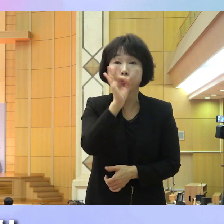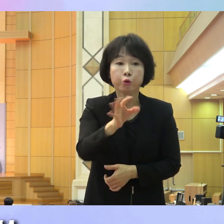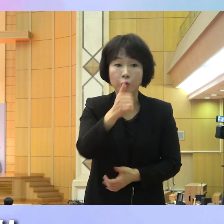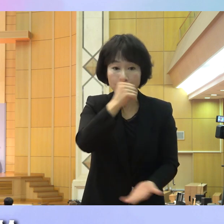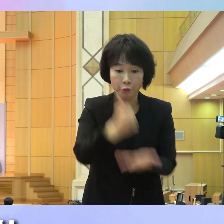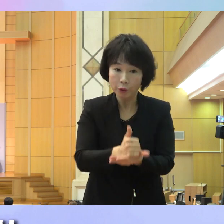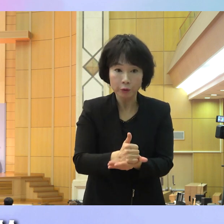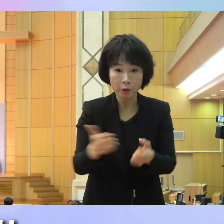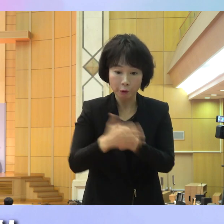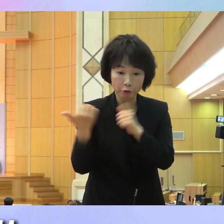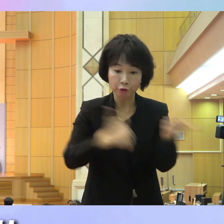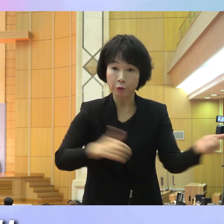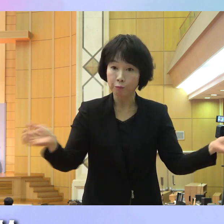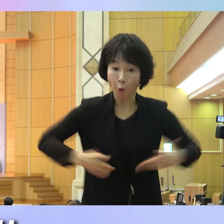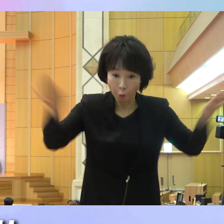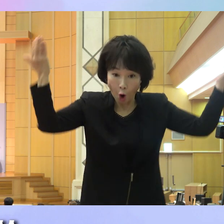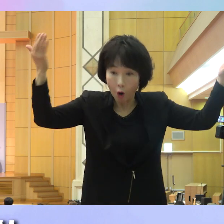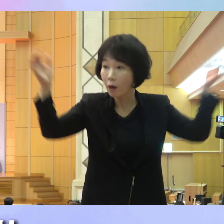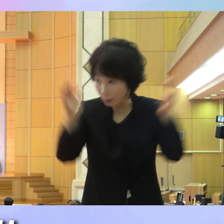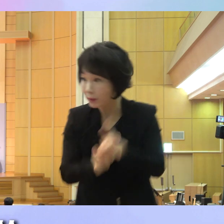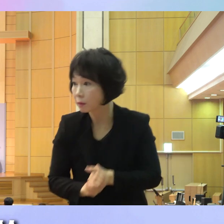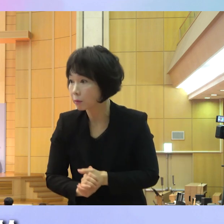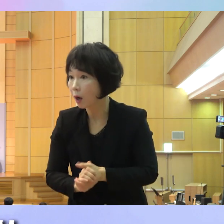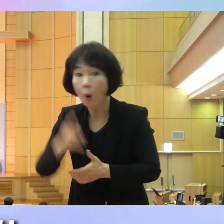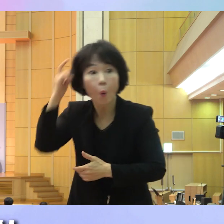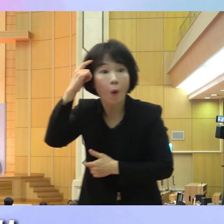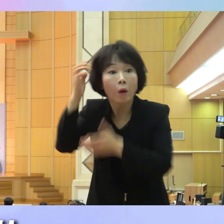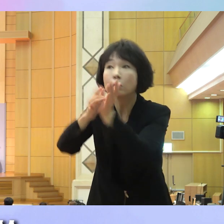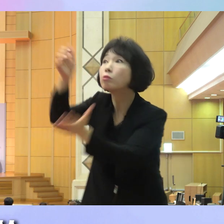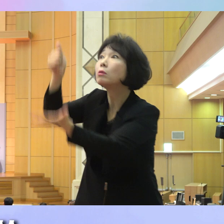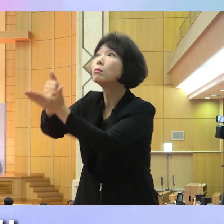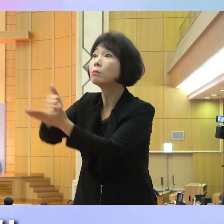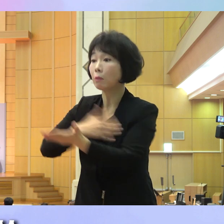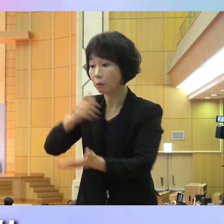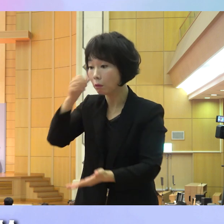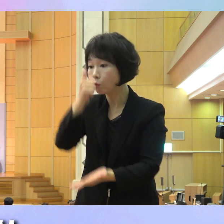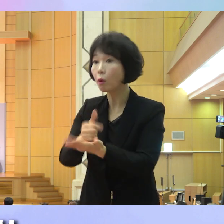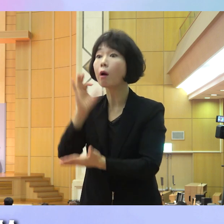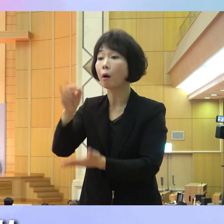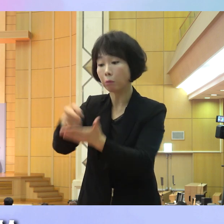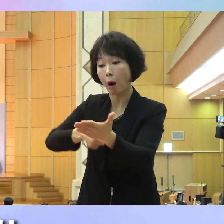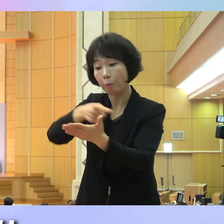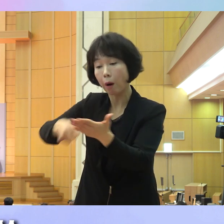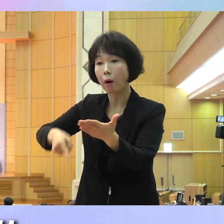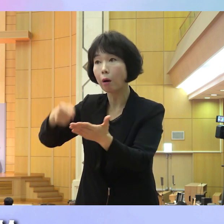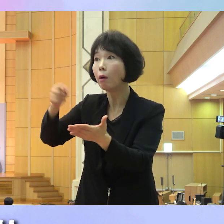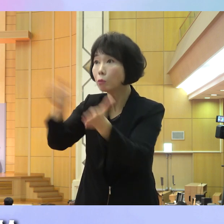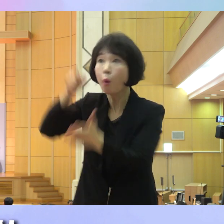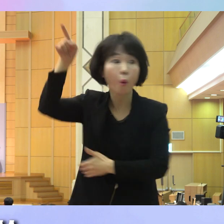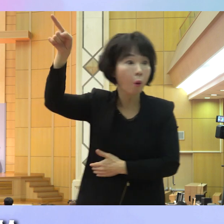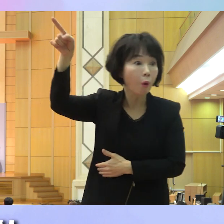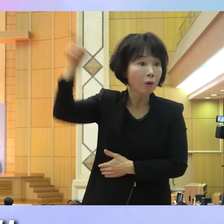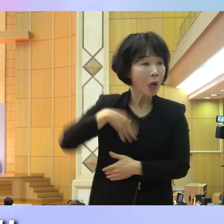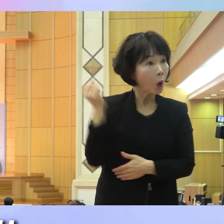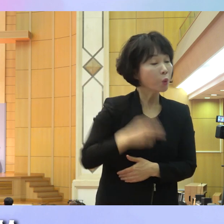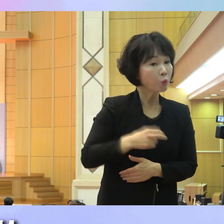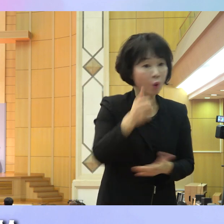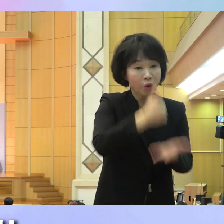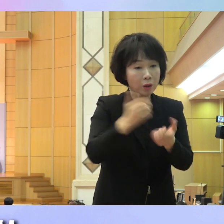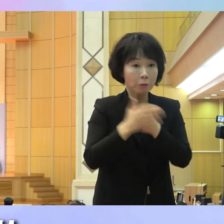내가 또 빚을 갚을 필요가 없는 것처럼 예수님이 죽어줬는데 내가 죄값으로 내가 또 죽을 이유가 없다, 이